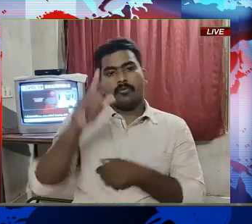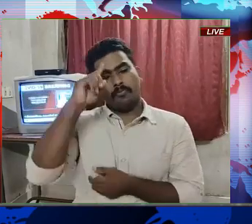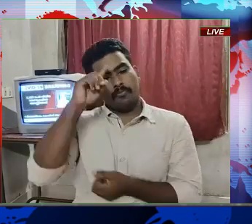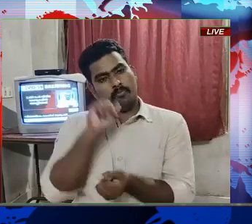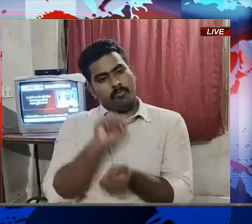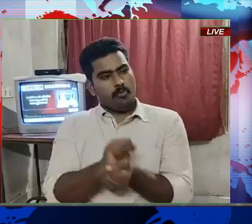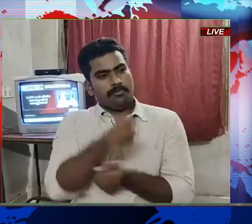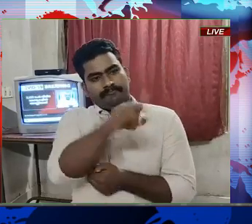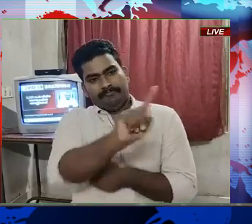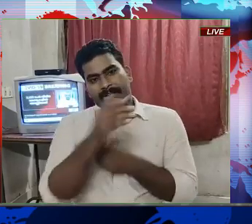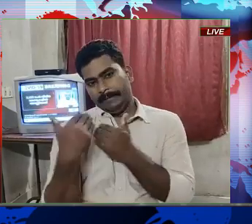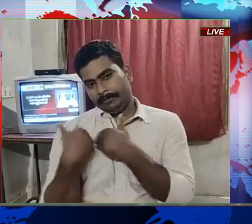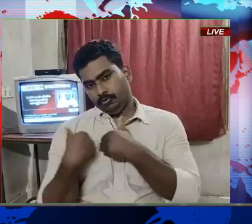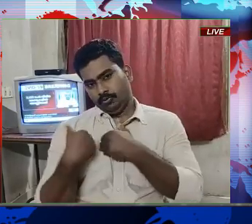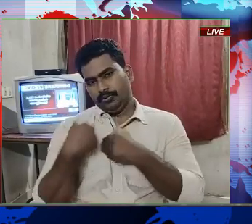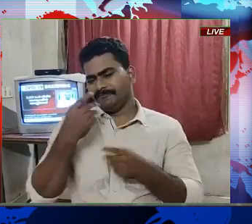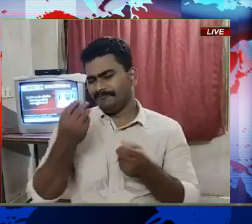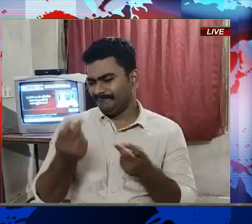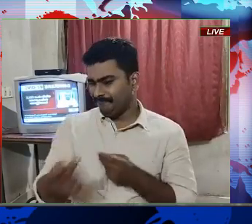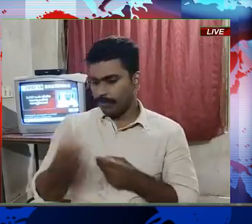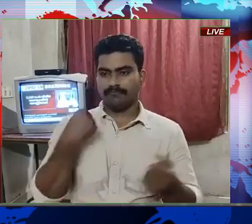നമ്മുടെ